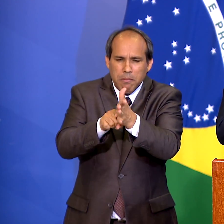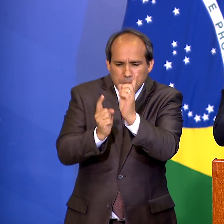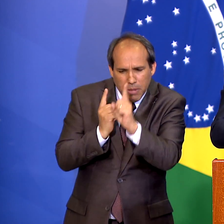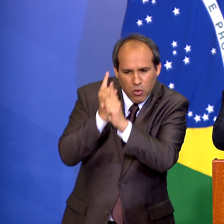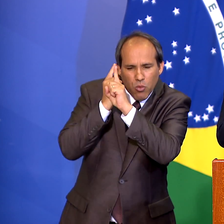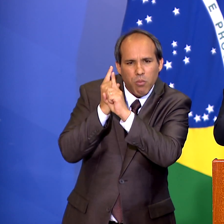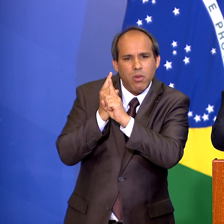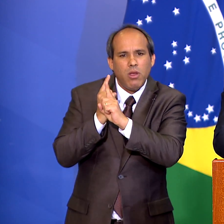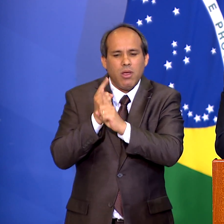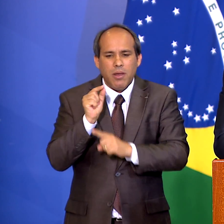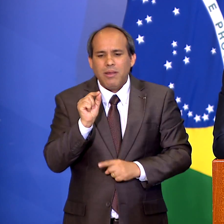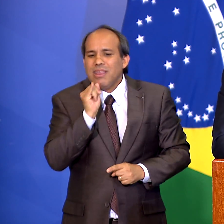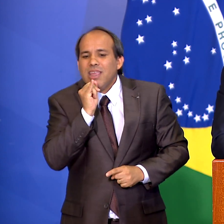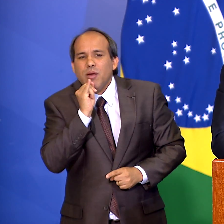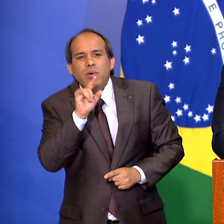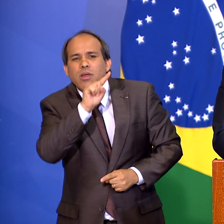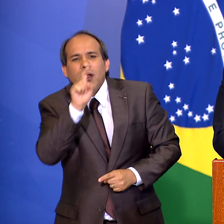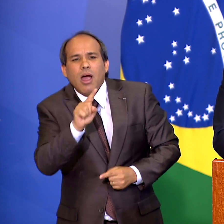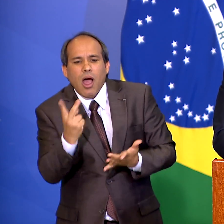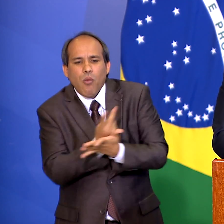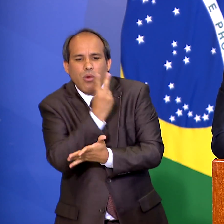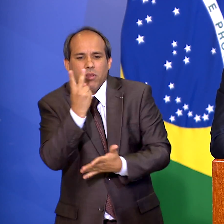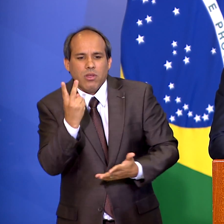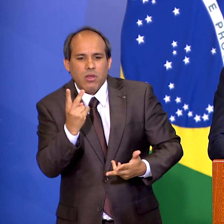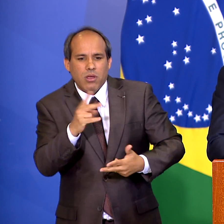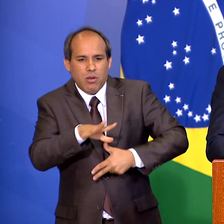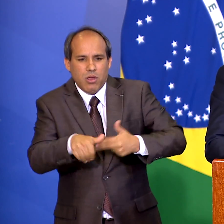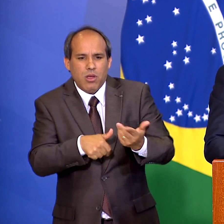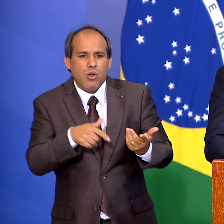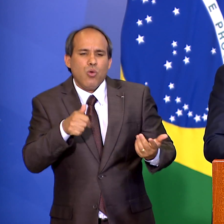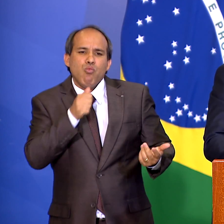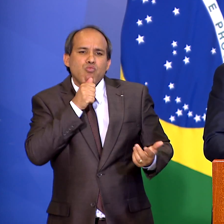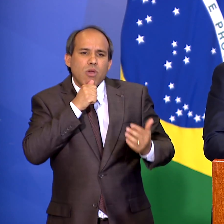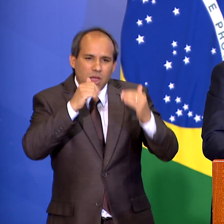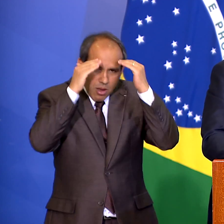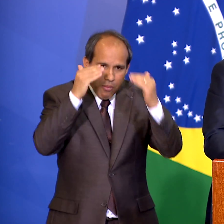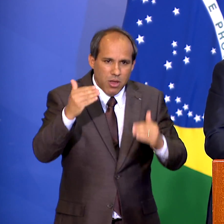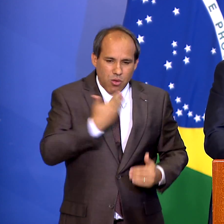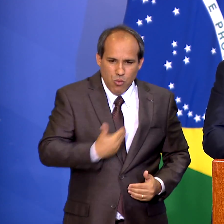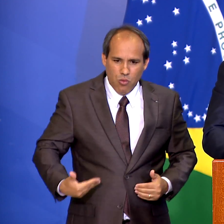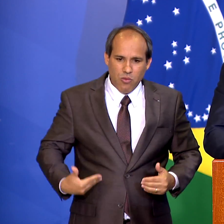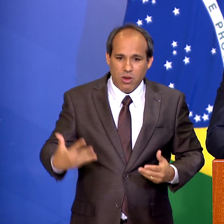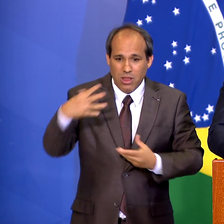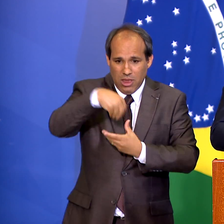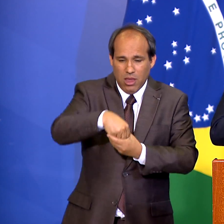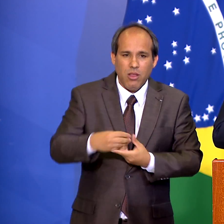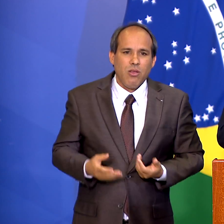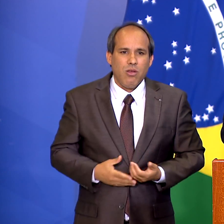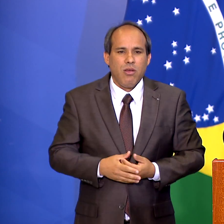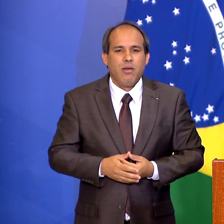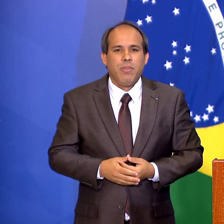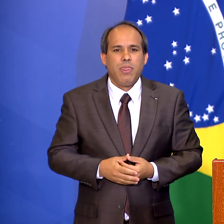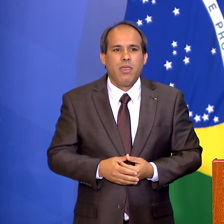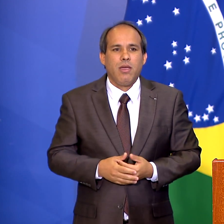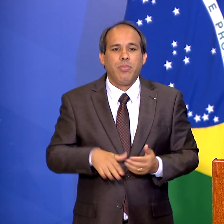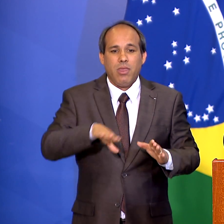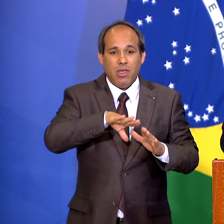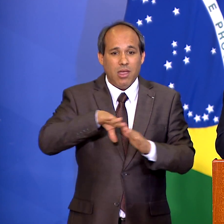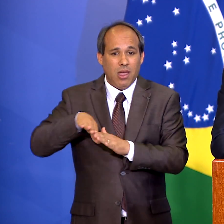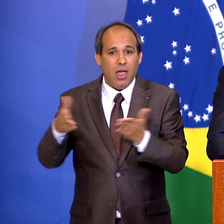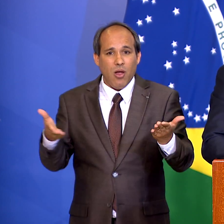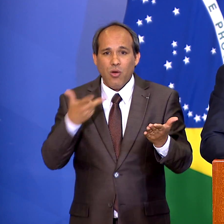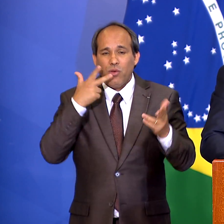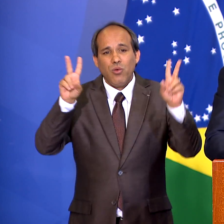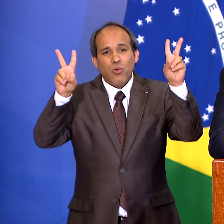deste possível ato não republicano por parte de quem quer que seja do governo. Entrando agora aqui na questão